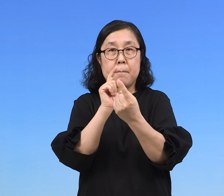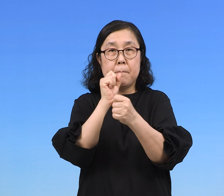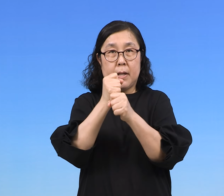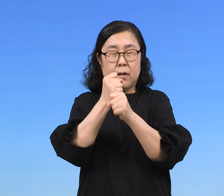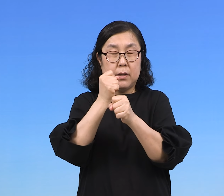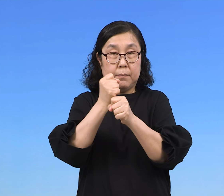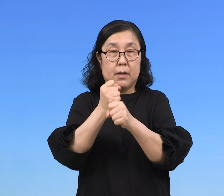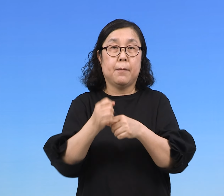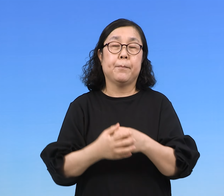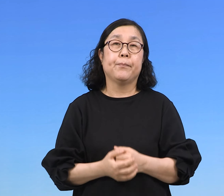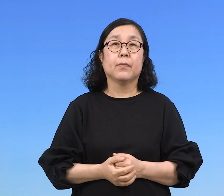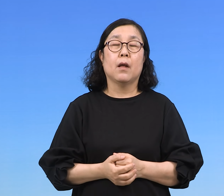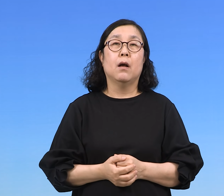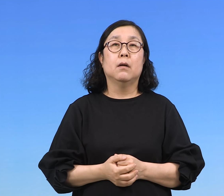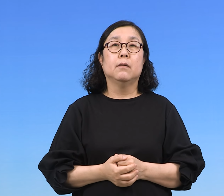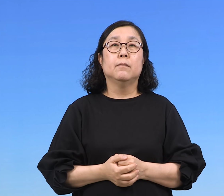만들었는데요,